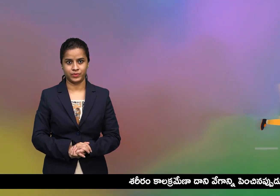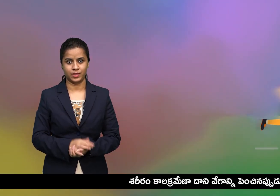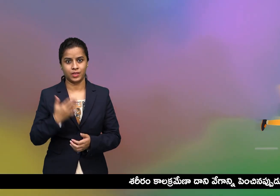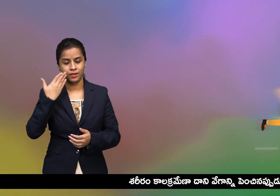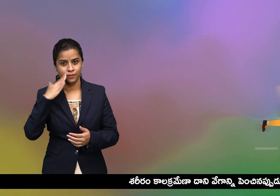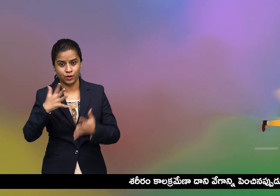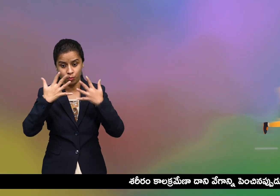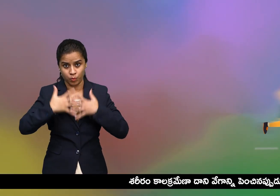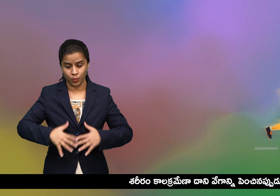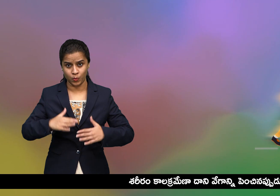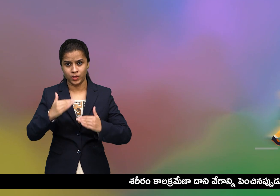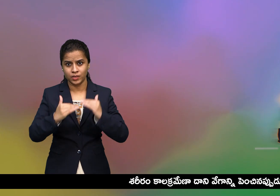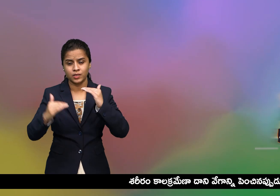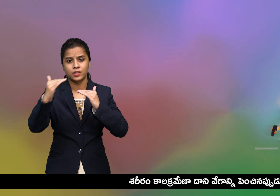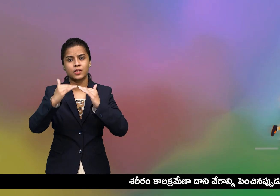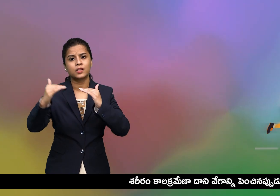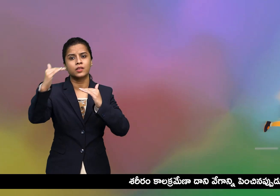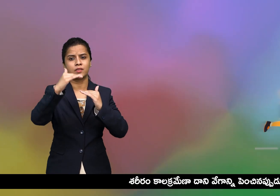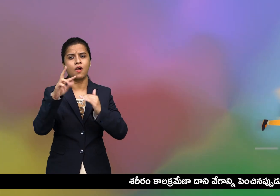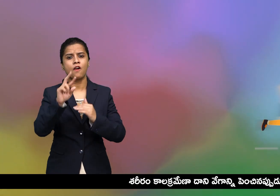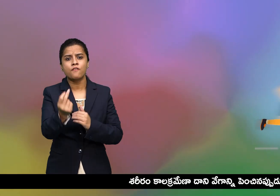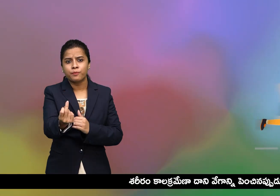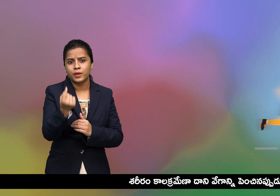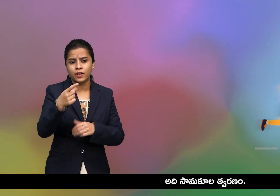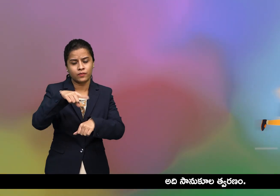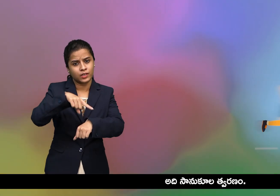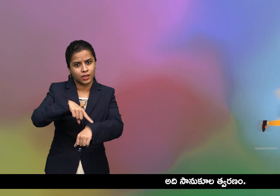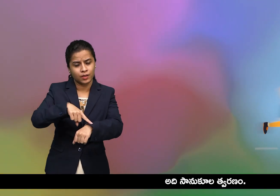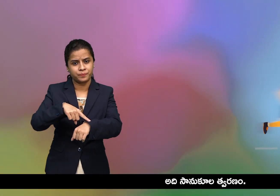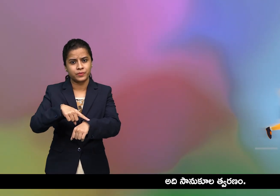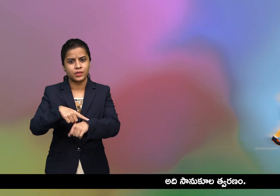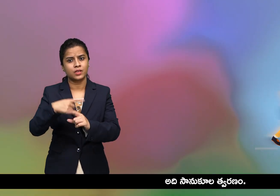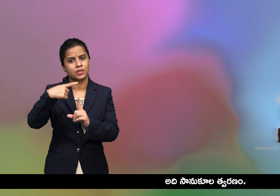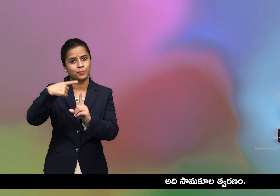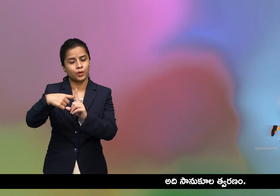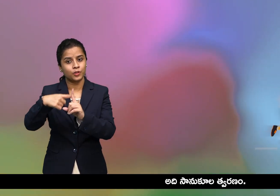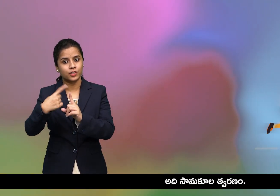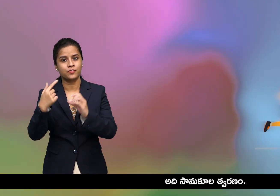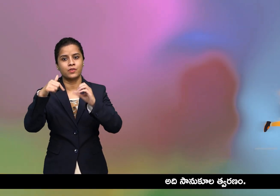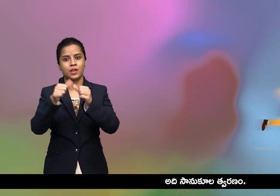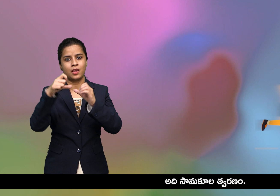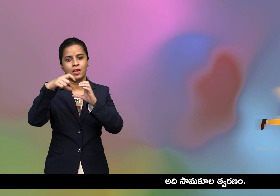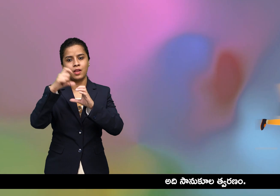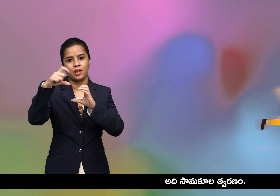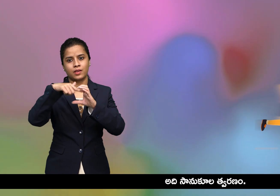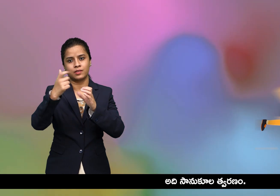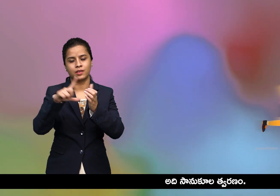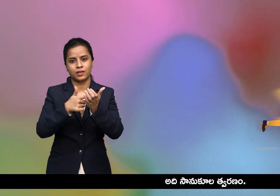శరీరం కాలక్రమేణా దాని వేగాన్ని పెంచినప్పుడు అది సానుకూల త్వరణం.